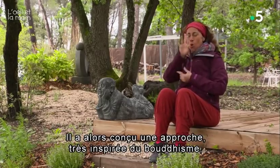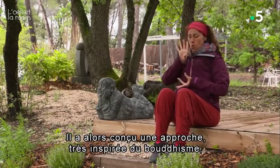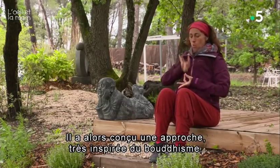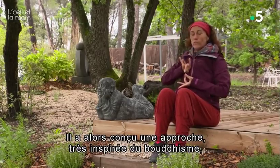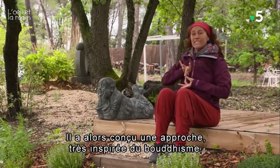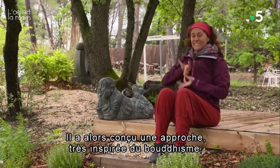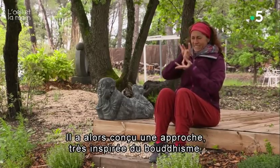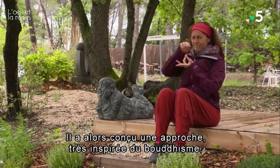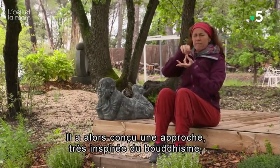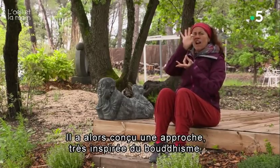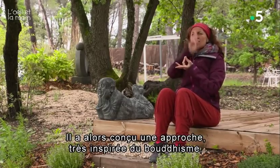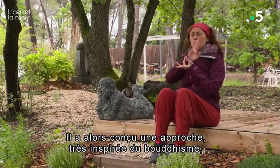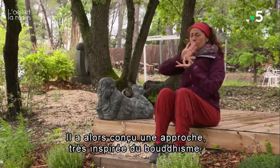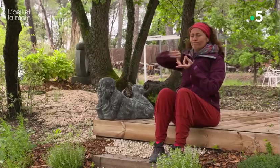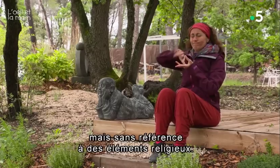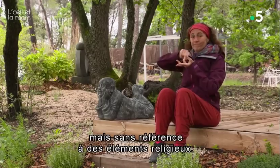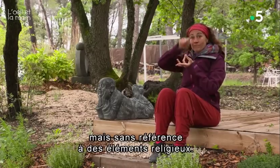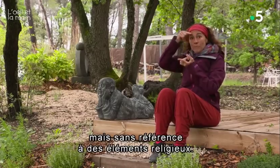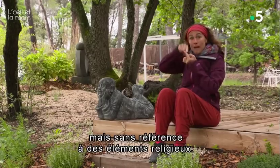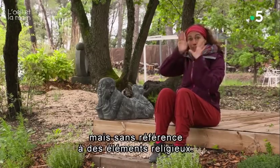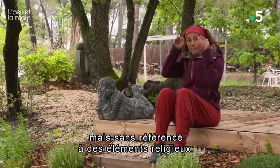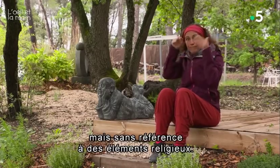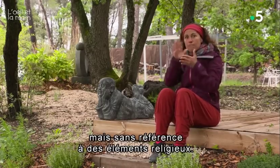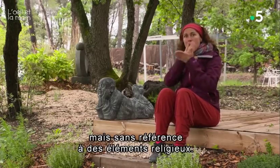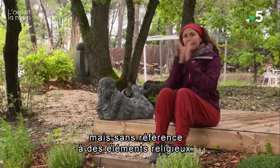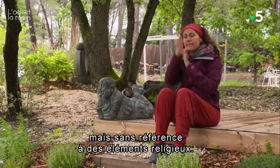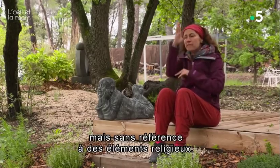approche très inspirée du bouddhisme, mais sans référence à des éléments religieux.